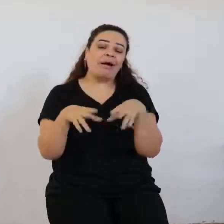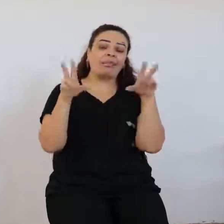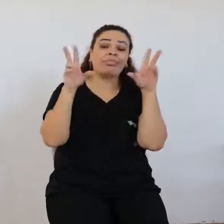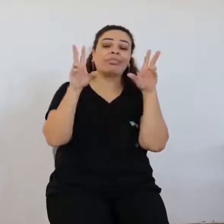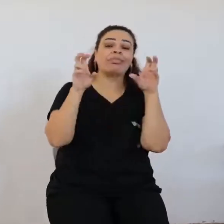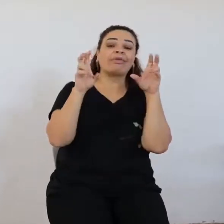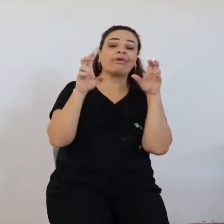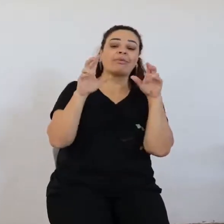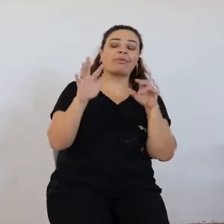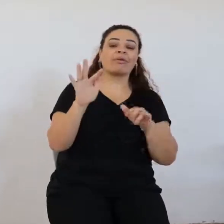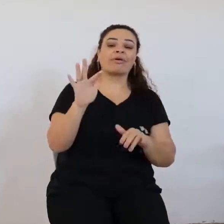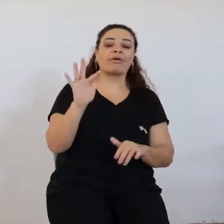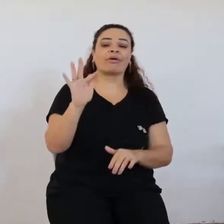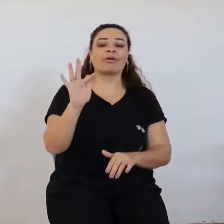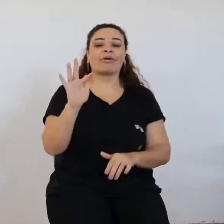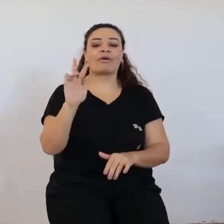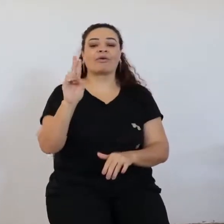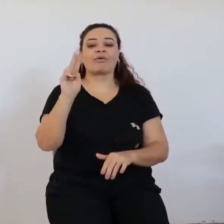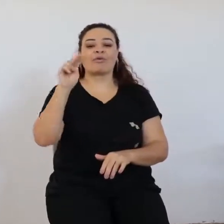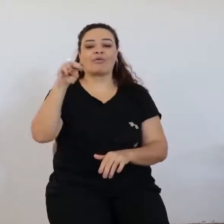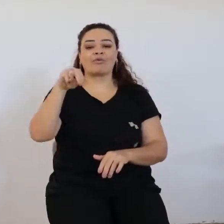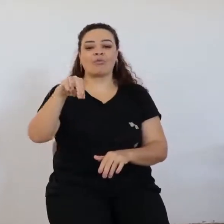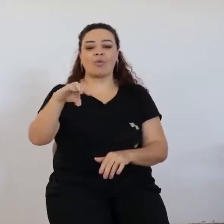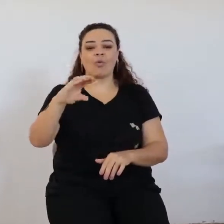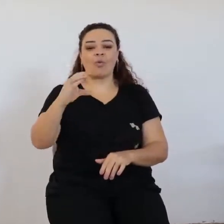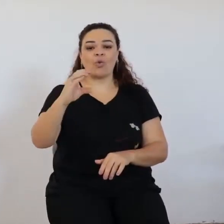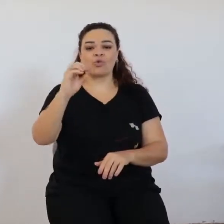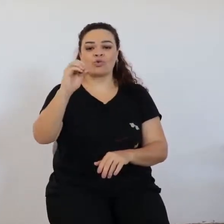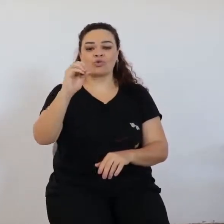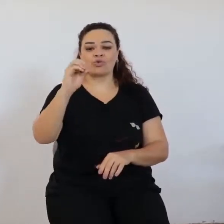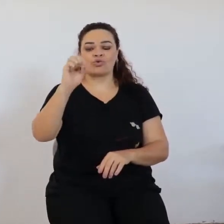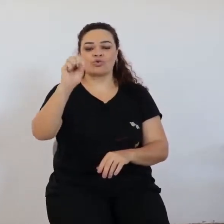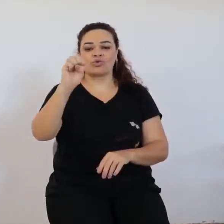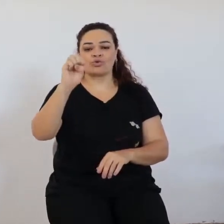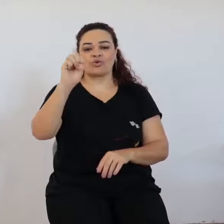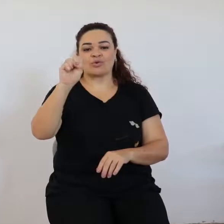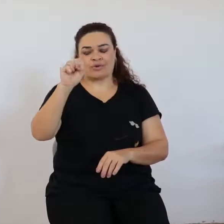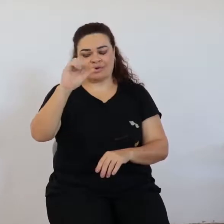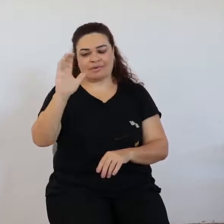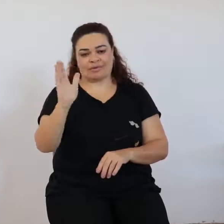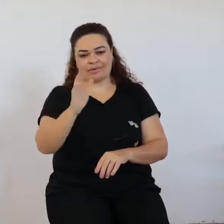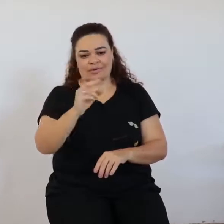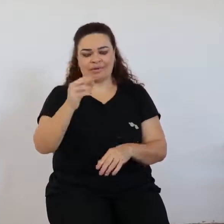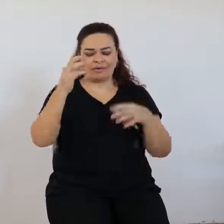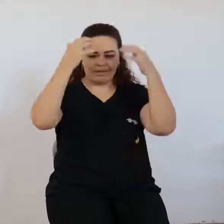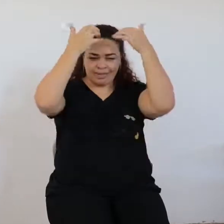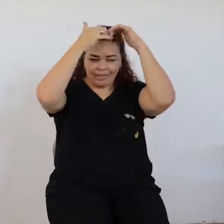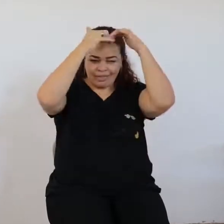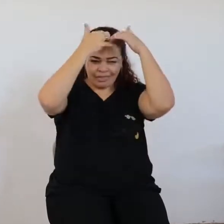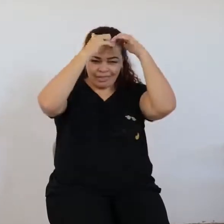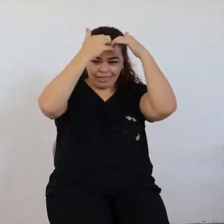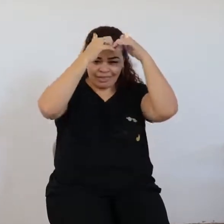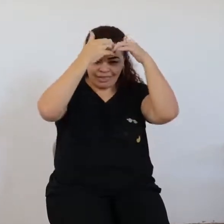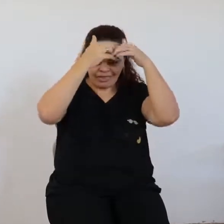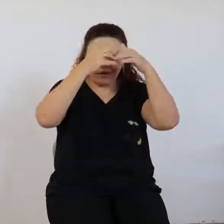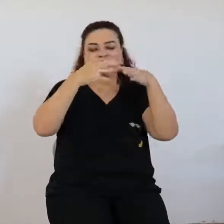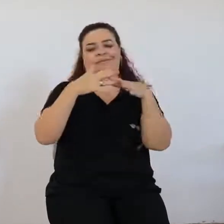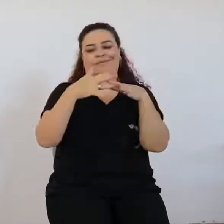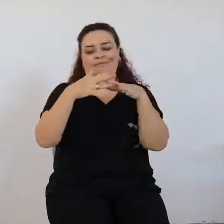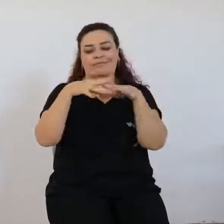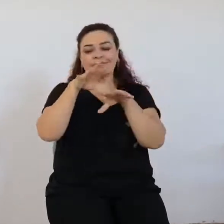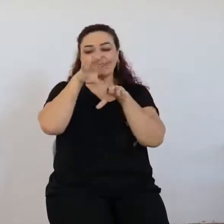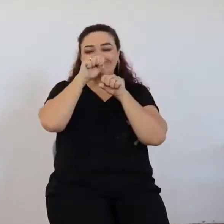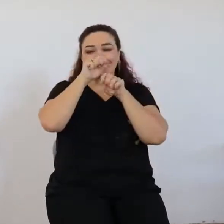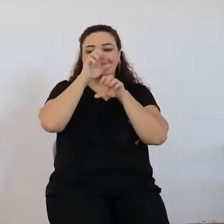chamamos de funções neurovegetativas, que na verdade é mastigação, sucção, sopro, respiração, e